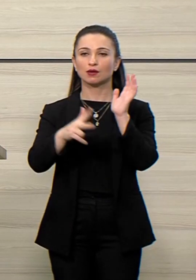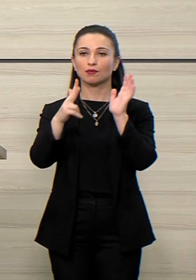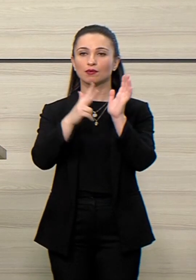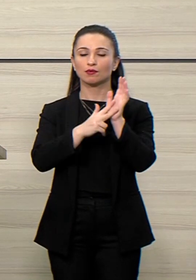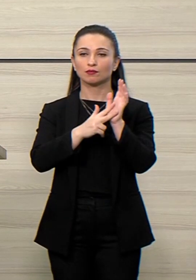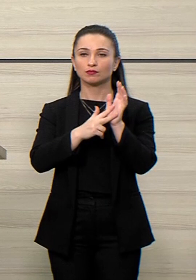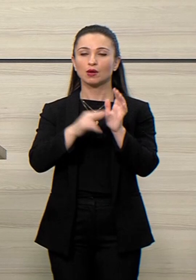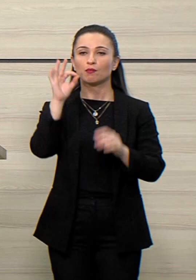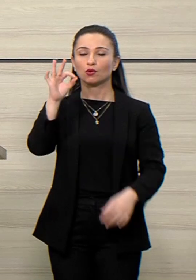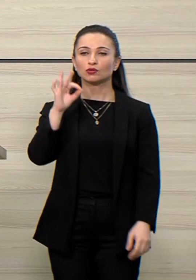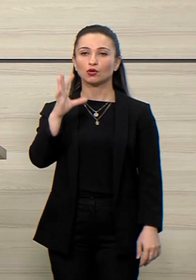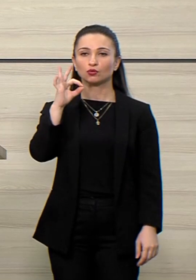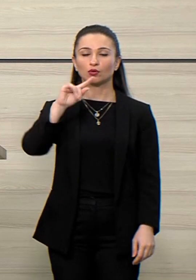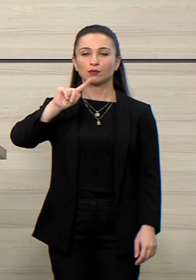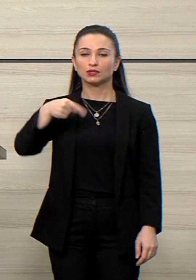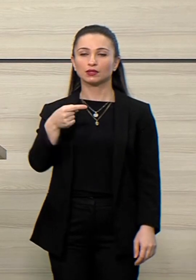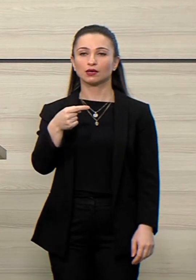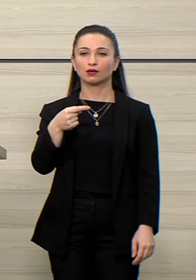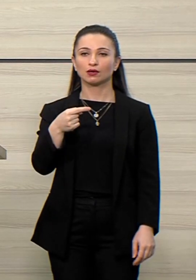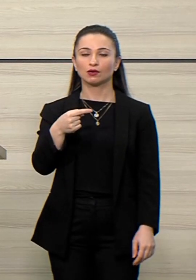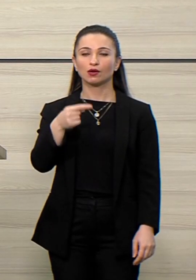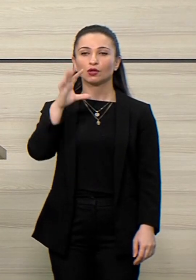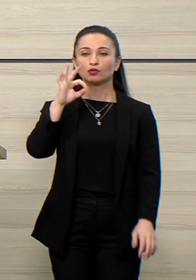1278 ხმა, პროცენტულად კი